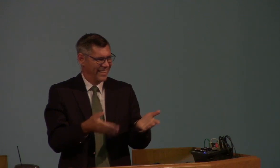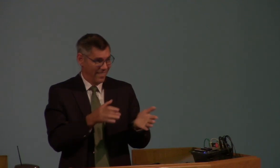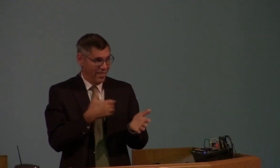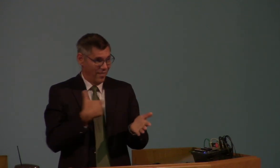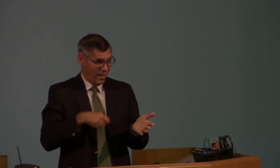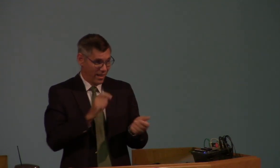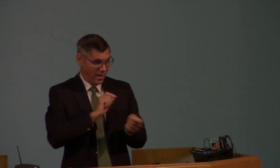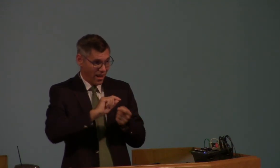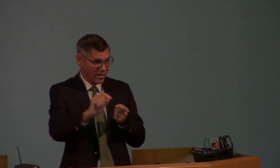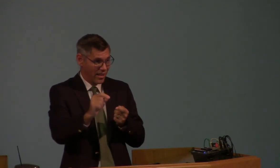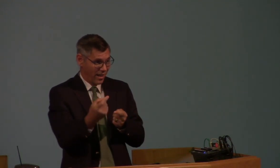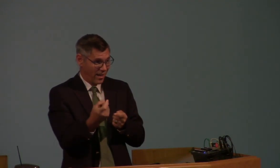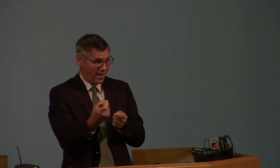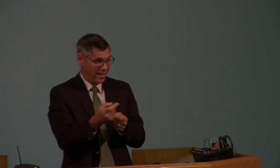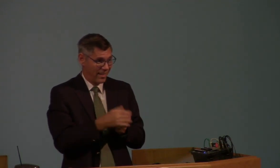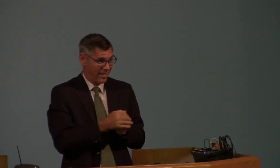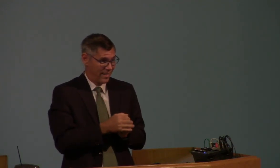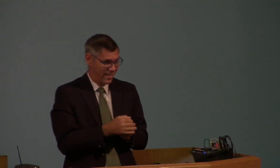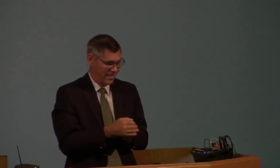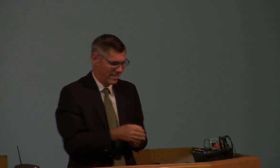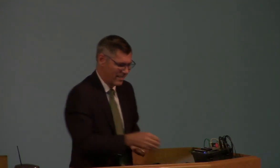Sal jy aansteek?